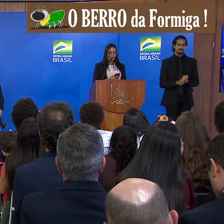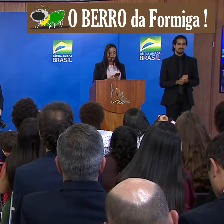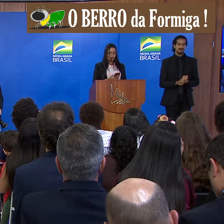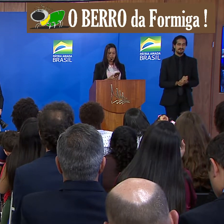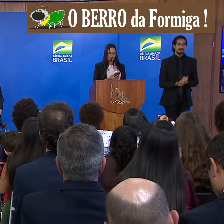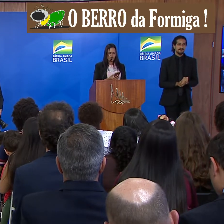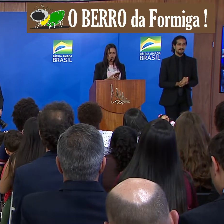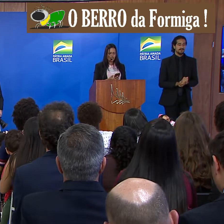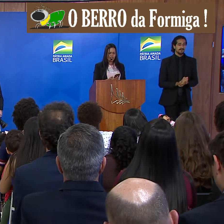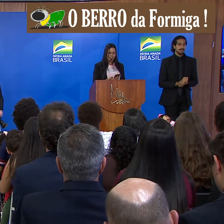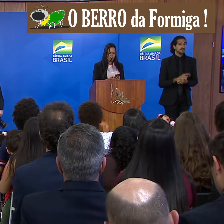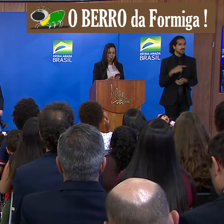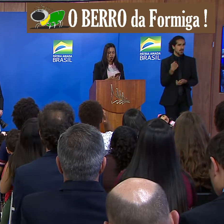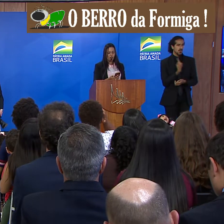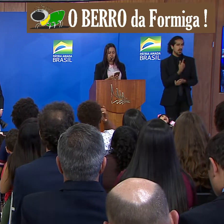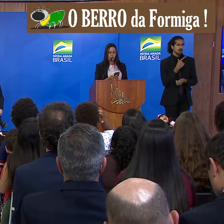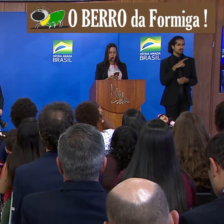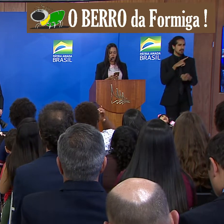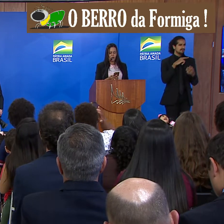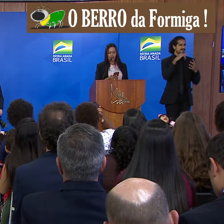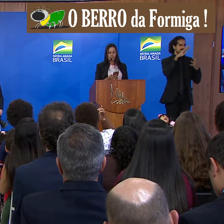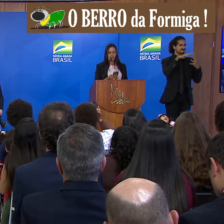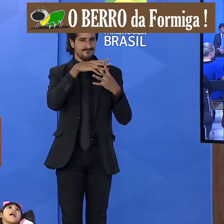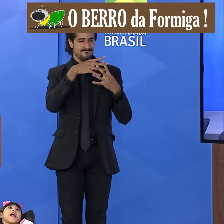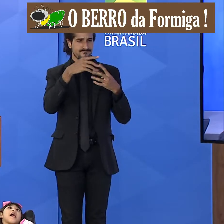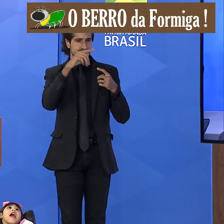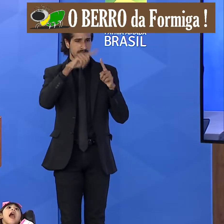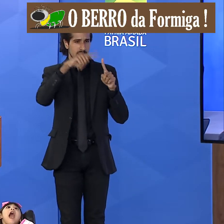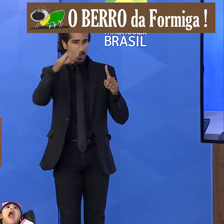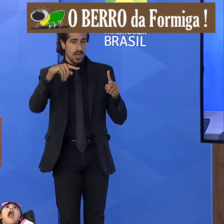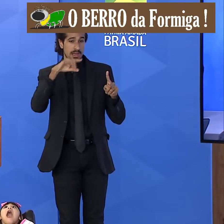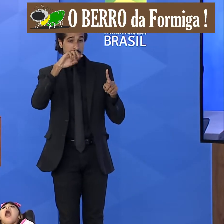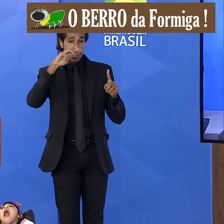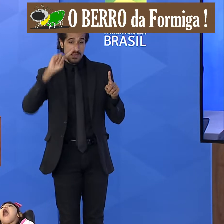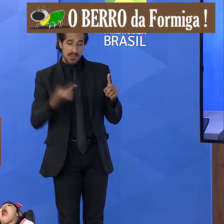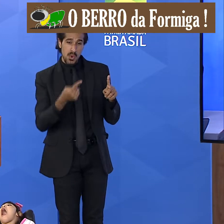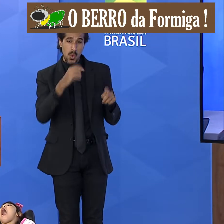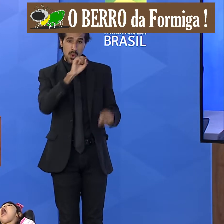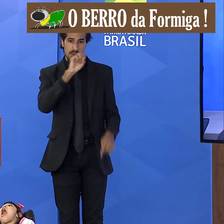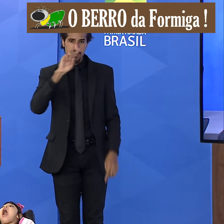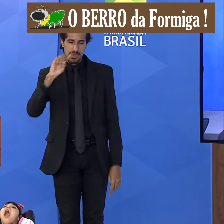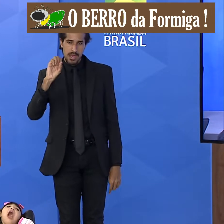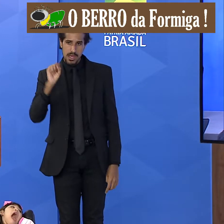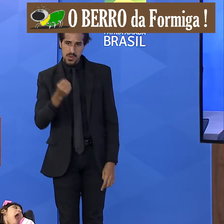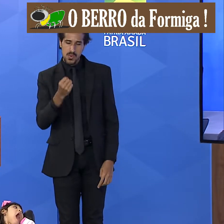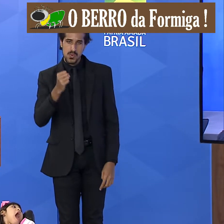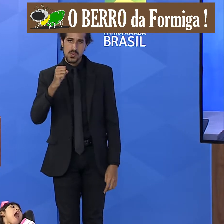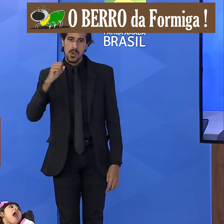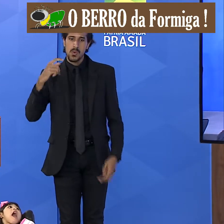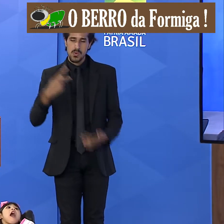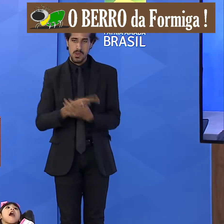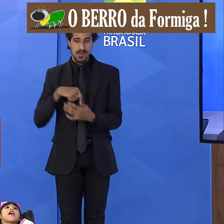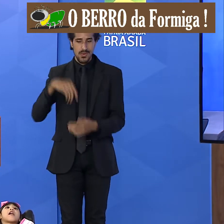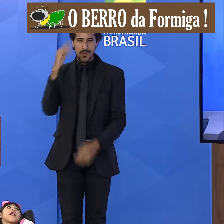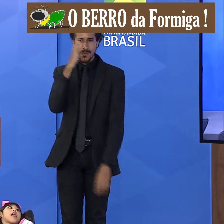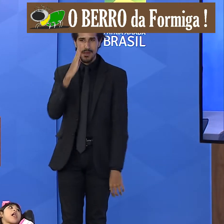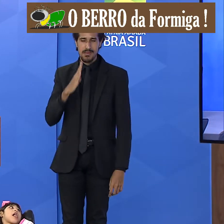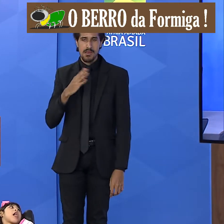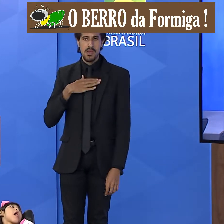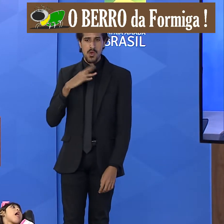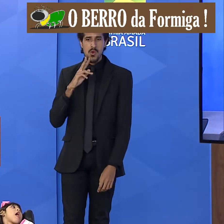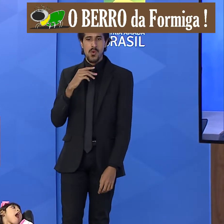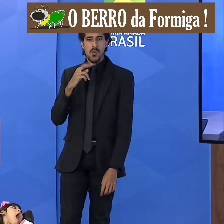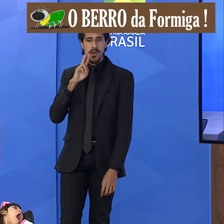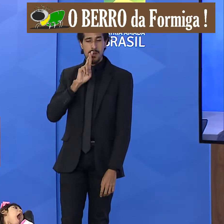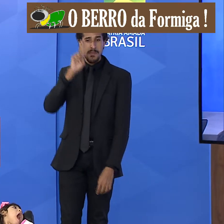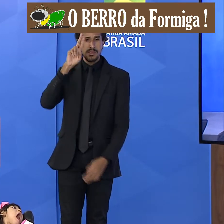nós temos uma estatística hoje de pouco mais de 3.800 casos em todo o nosso país e a minha voz hoje aqui está falando por mais de